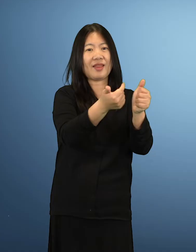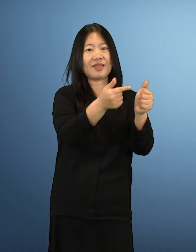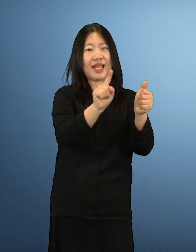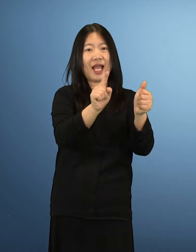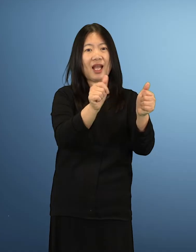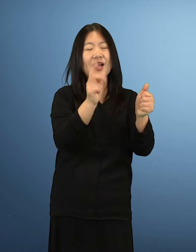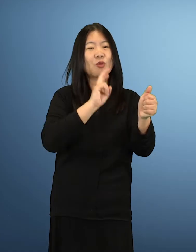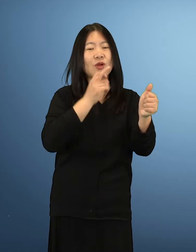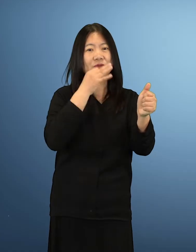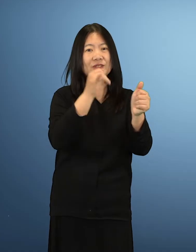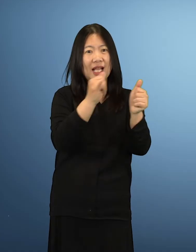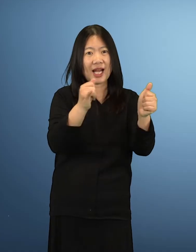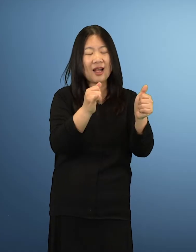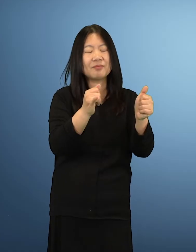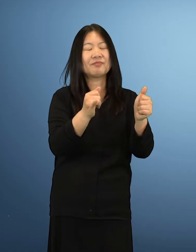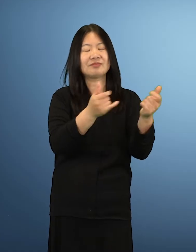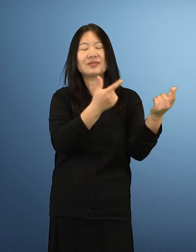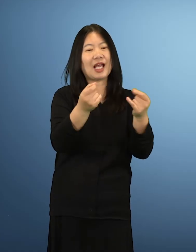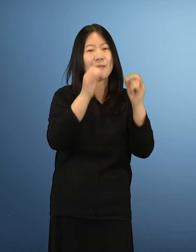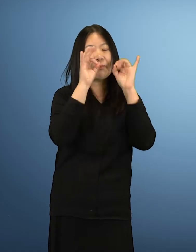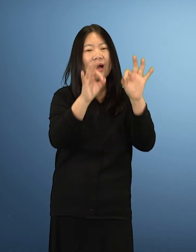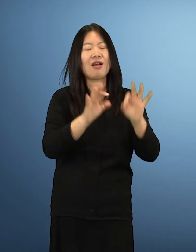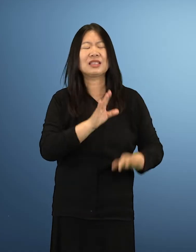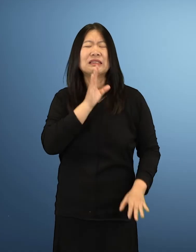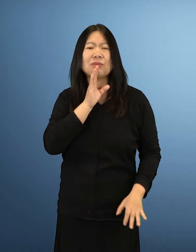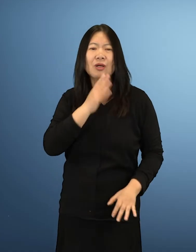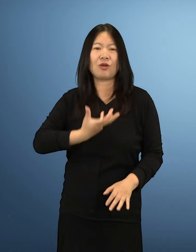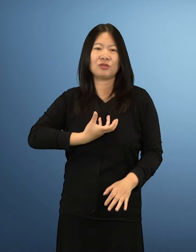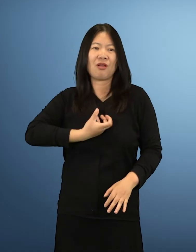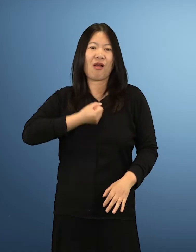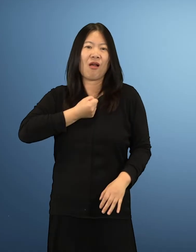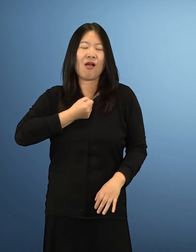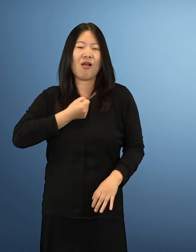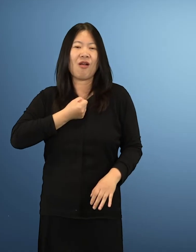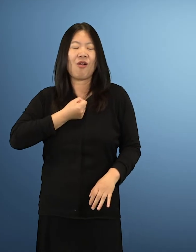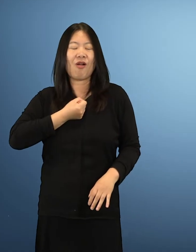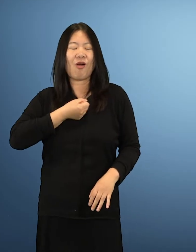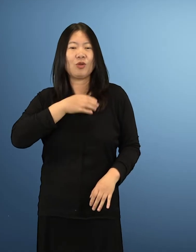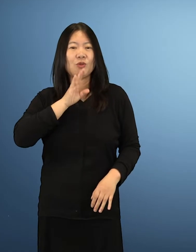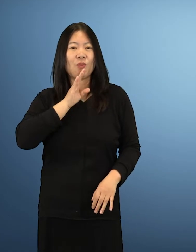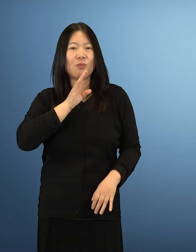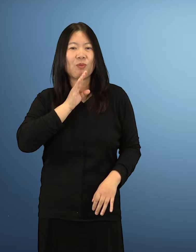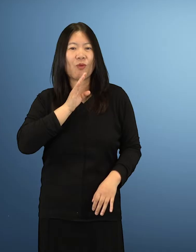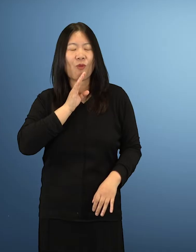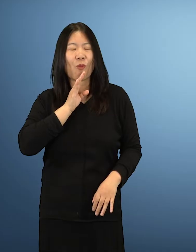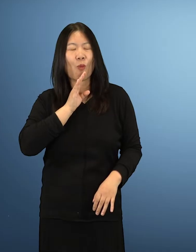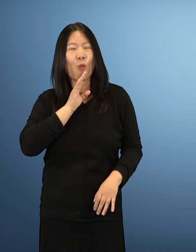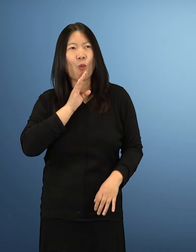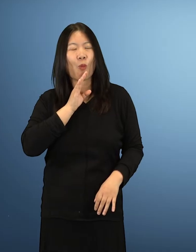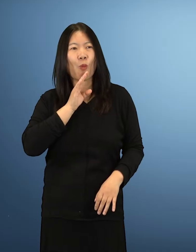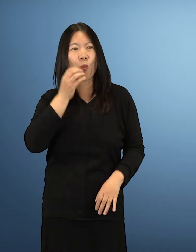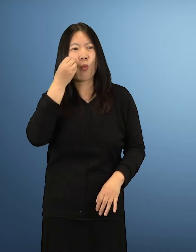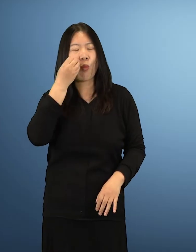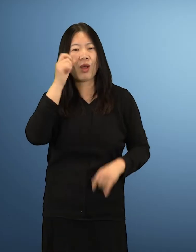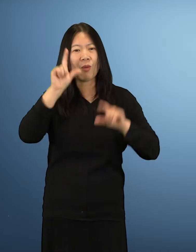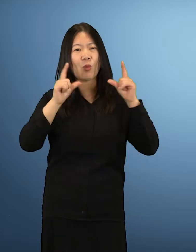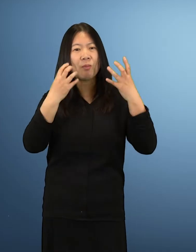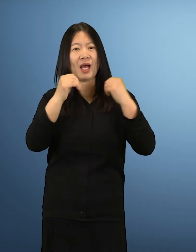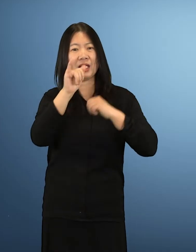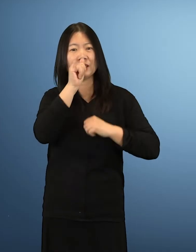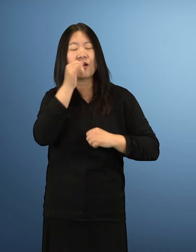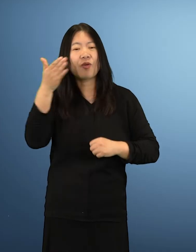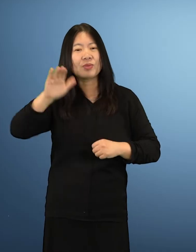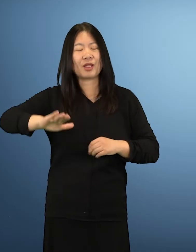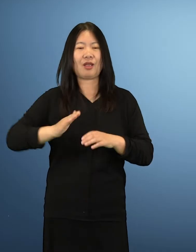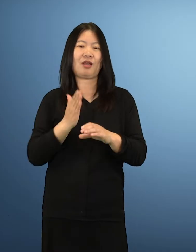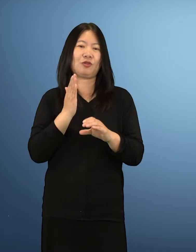몇 군데 아주 또 충격적이고 또 놀라운 경이로운 장면들이 많았죠. 근데